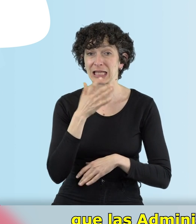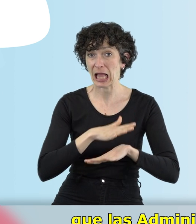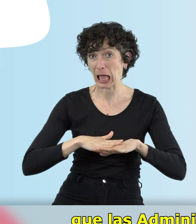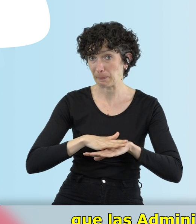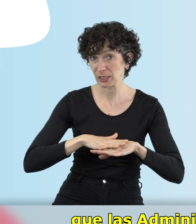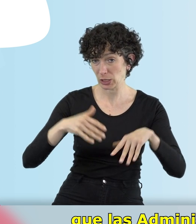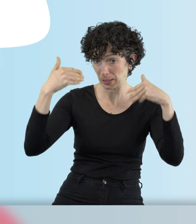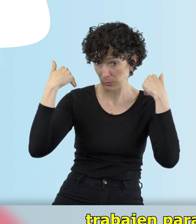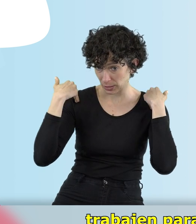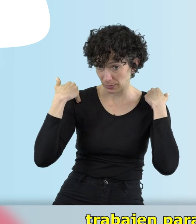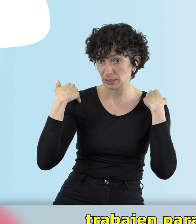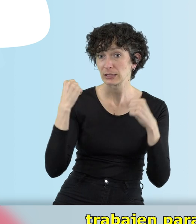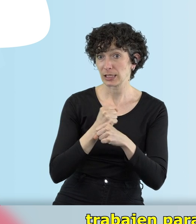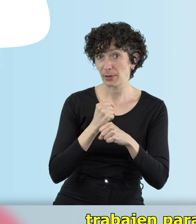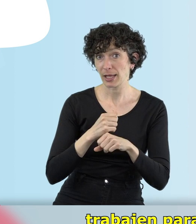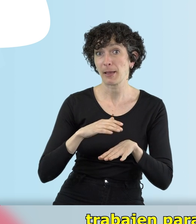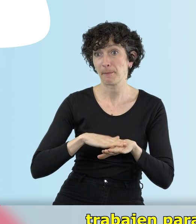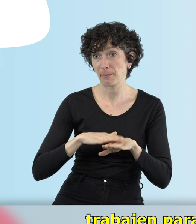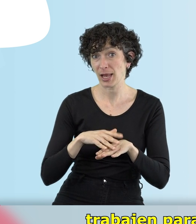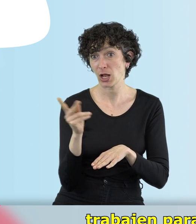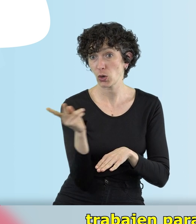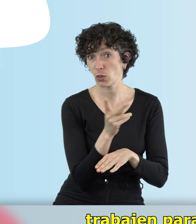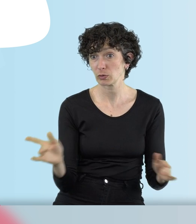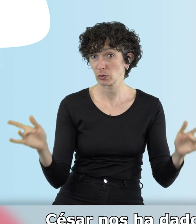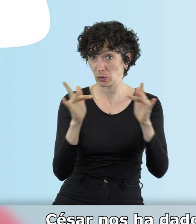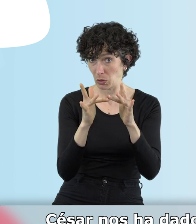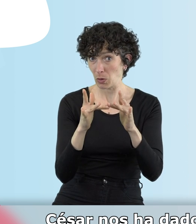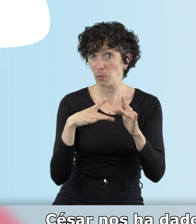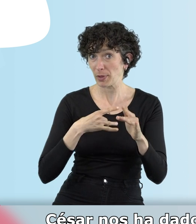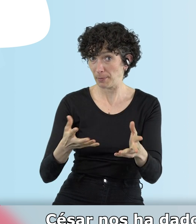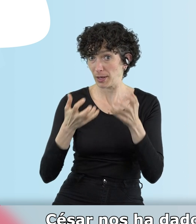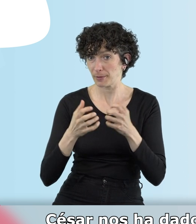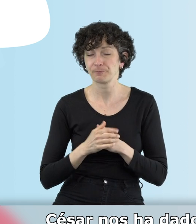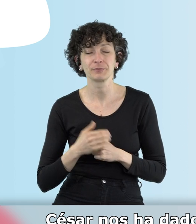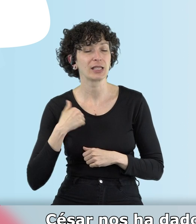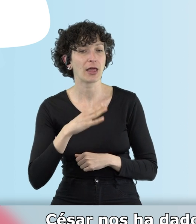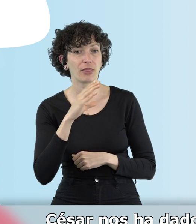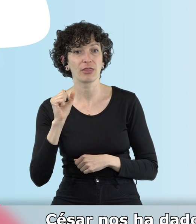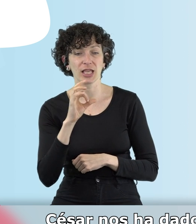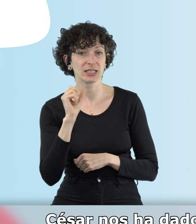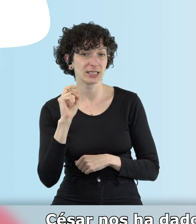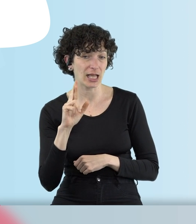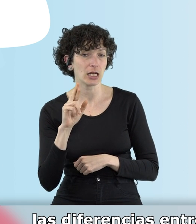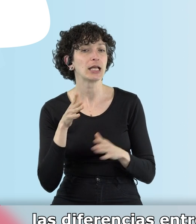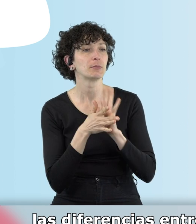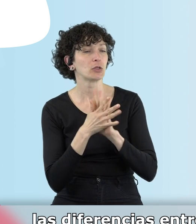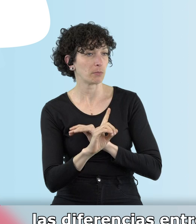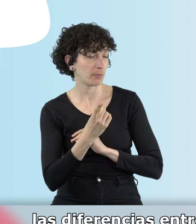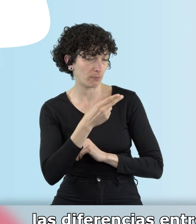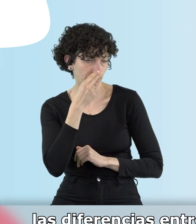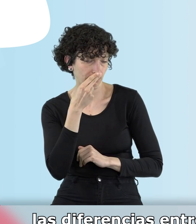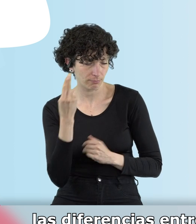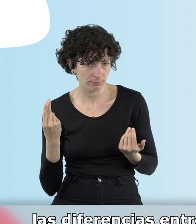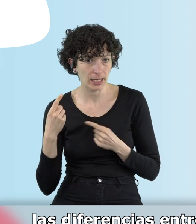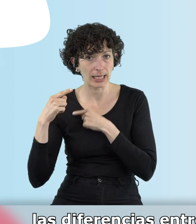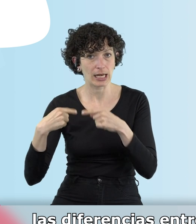administraciones responsables trabajen para acercar a ambos colectivos? César nos ha dado una primera explicación muy interesante. Las diferencias